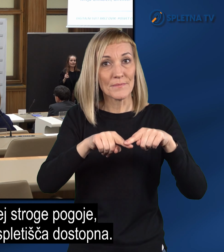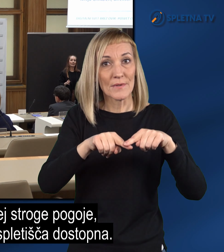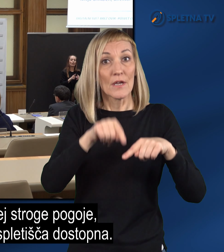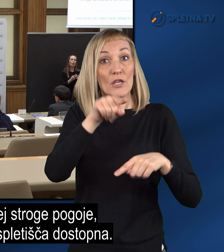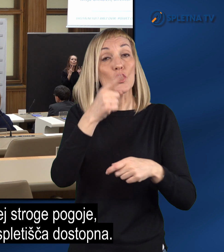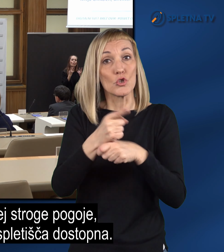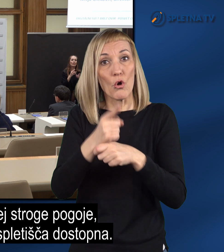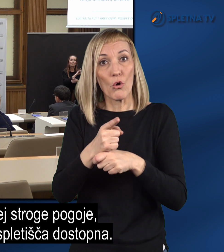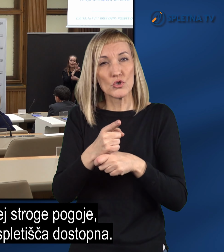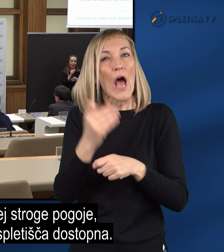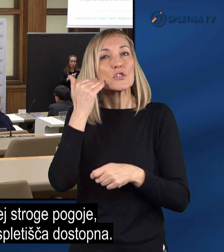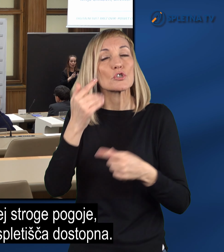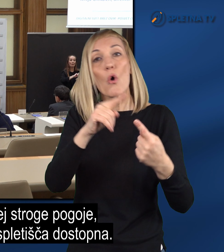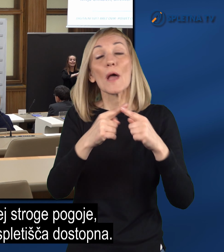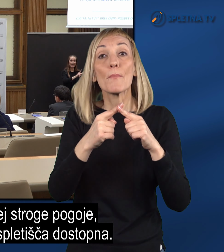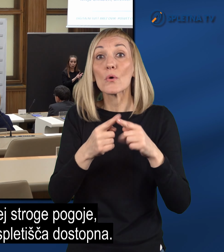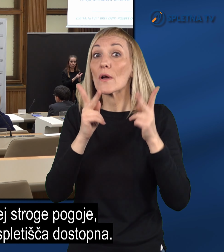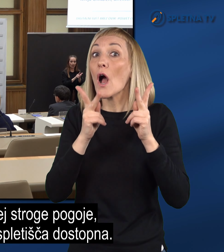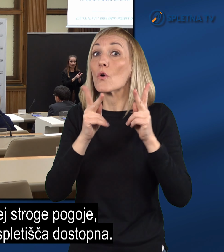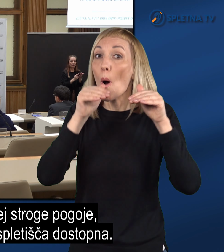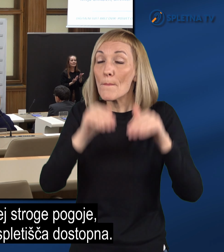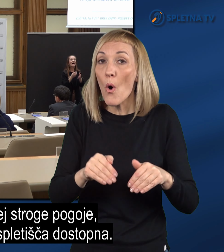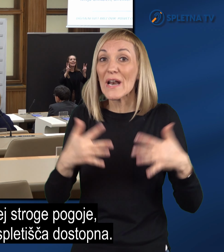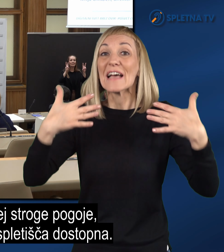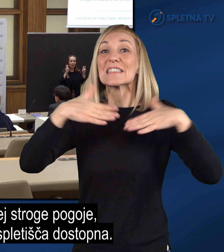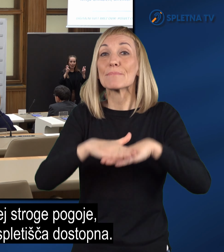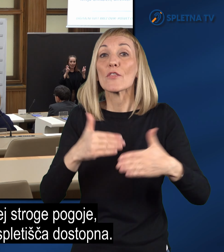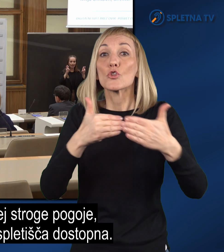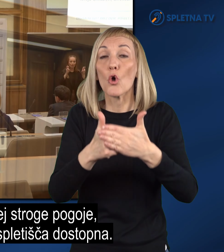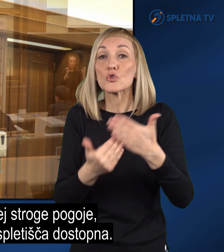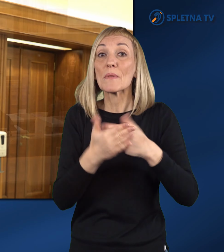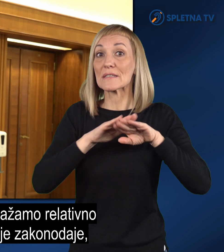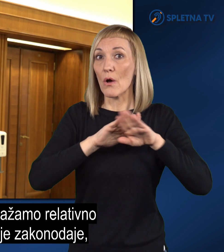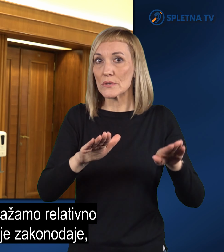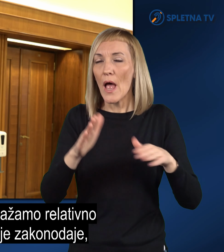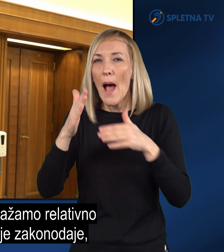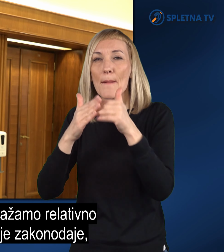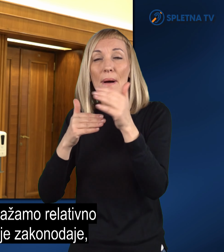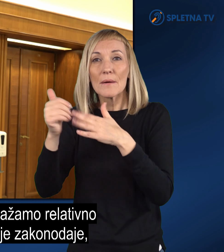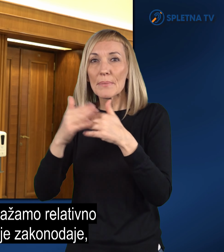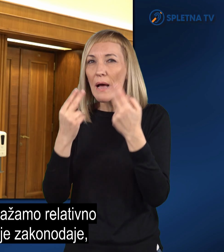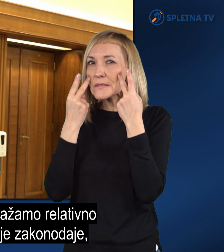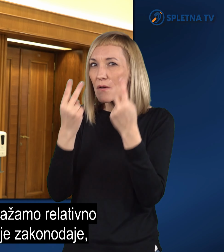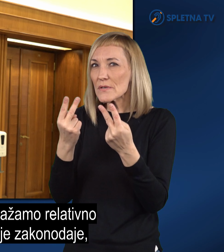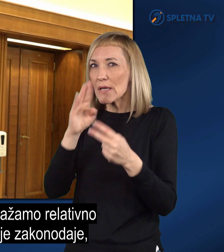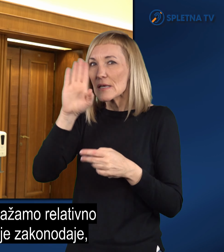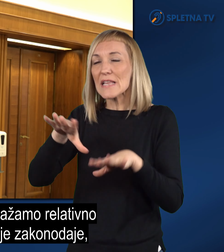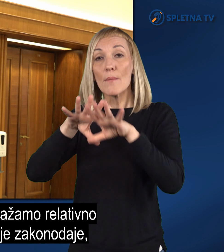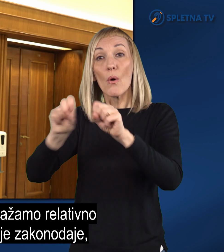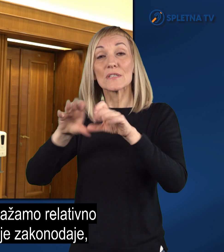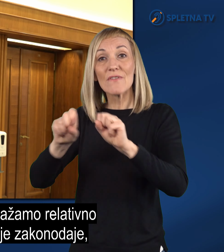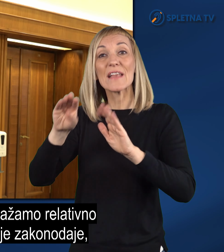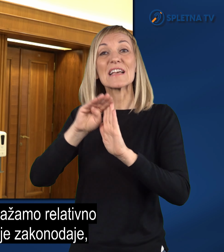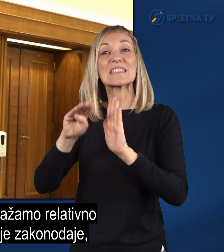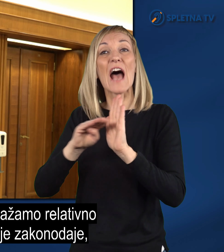ki določa precej stroge pogoje, kako morajo biti spletišča dostopna. V praksi pa opažamo relativno